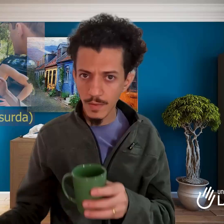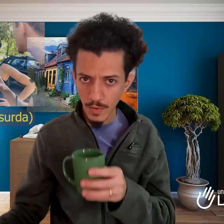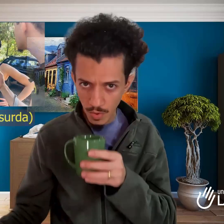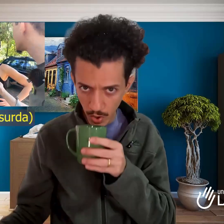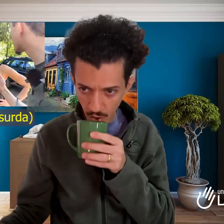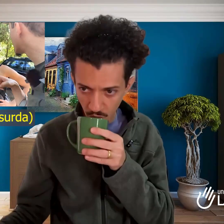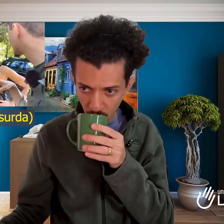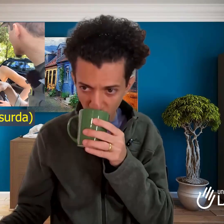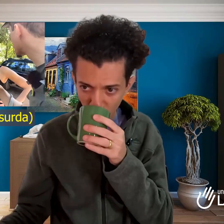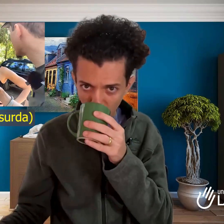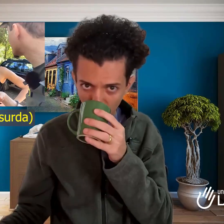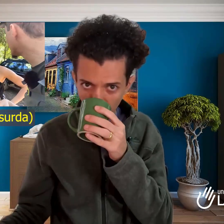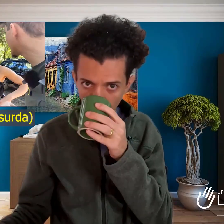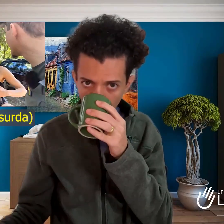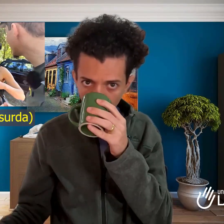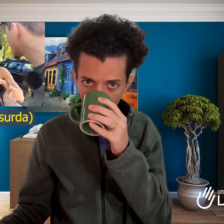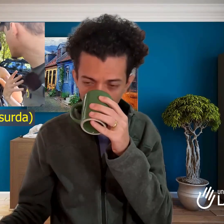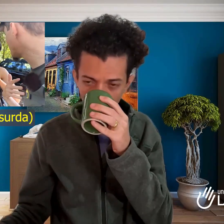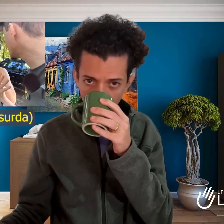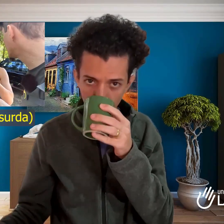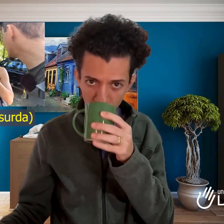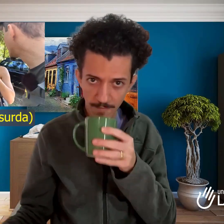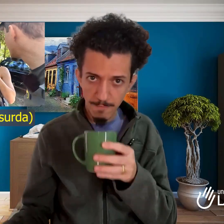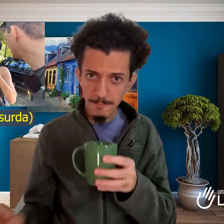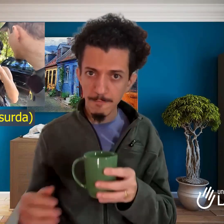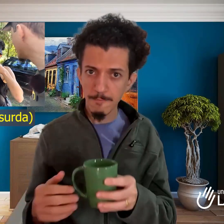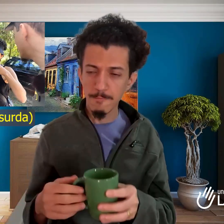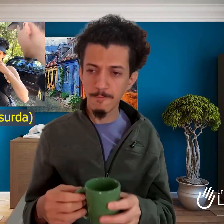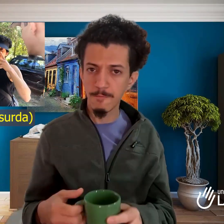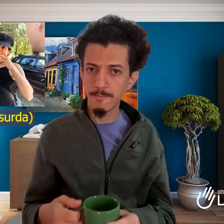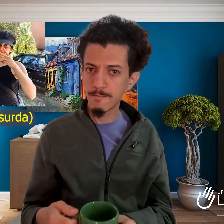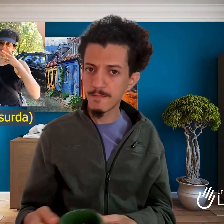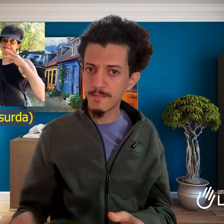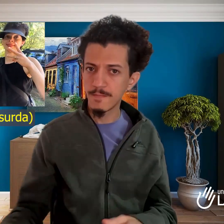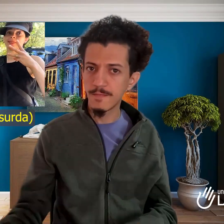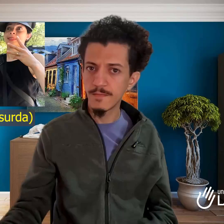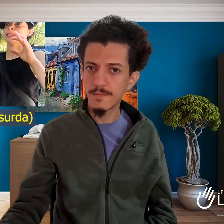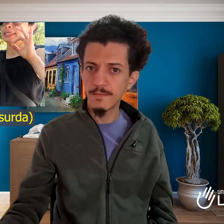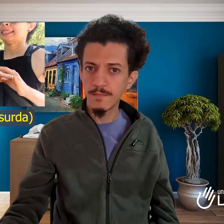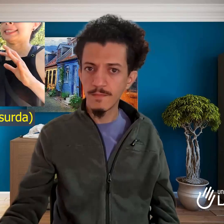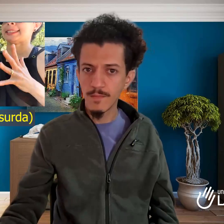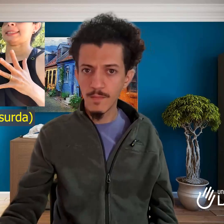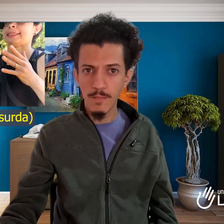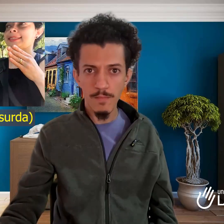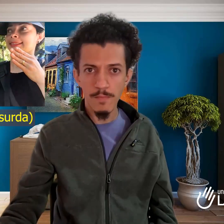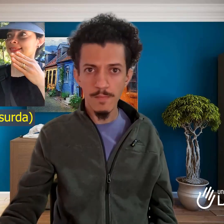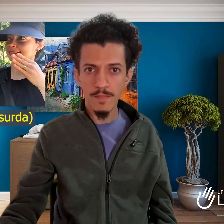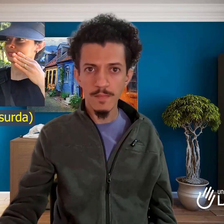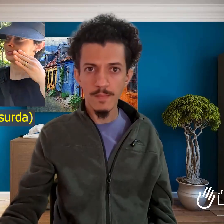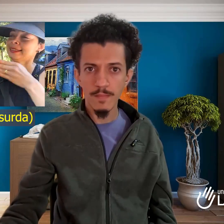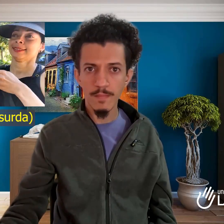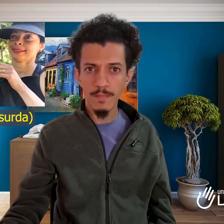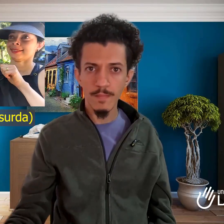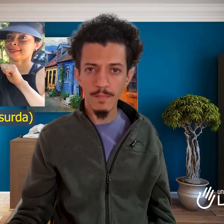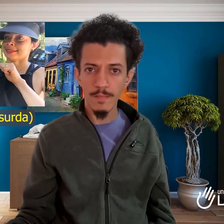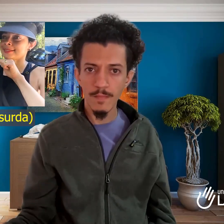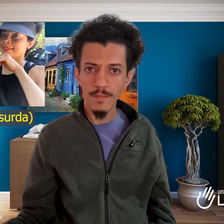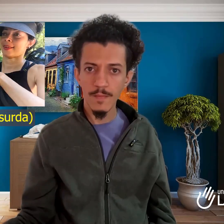Quais aplicativos ou ferramentas online você recomenda para quem quer praticar e memorizar sinais da